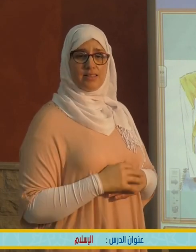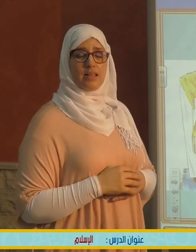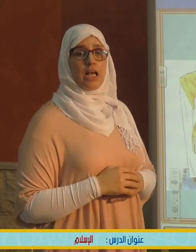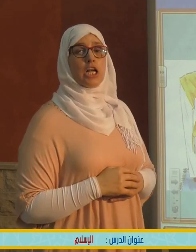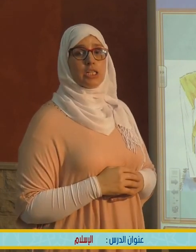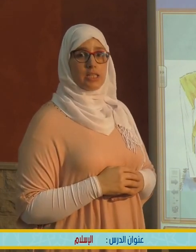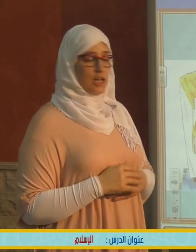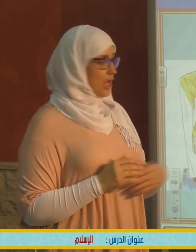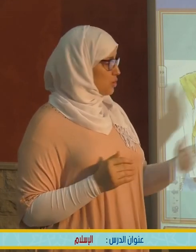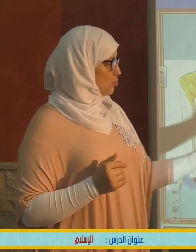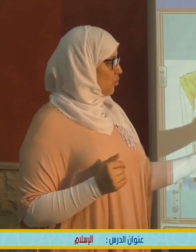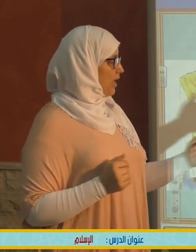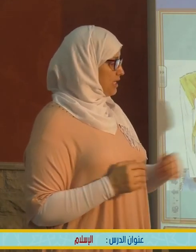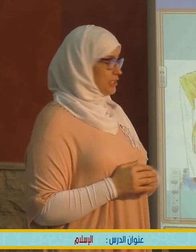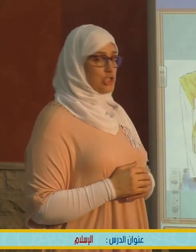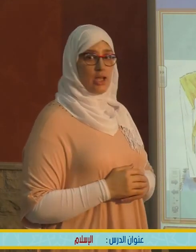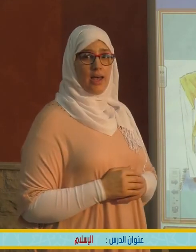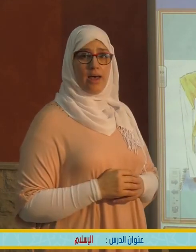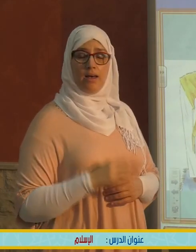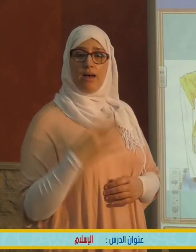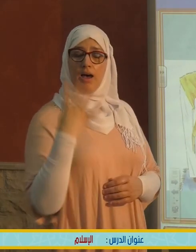3 ركعات. صلاة العشاء